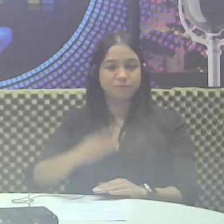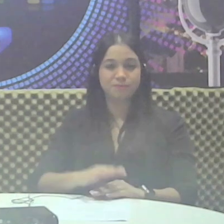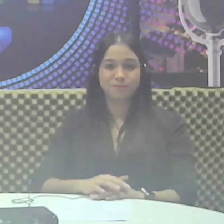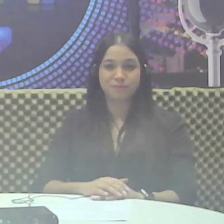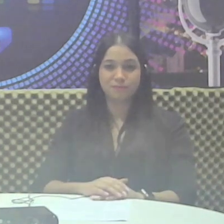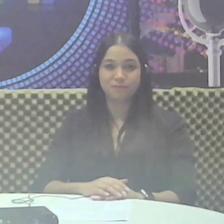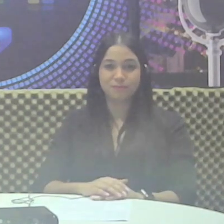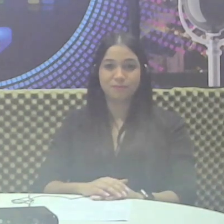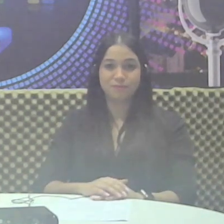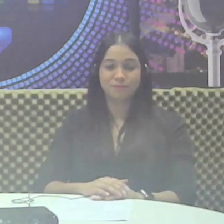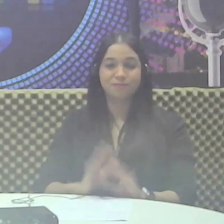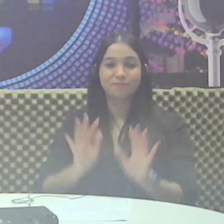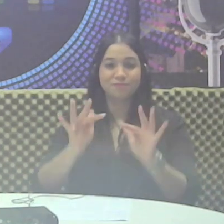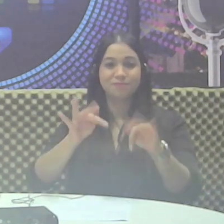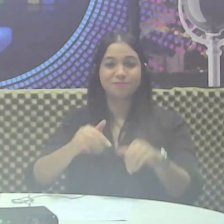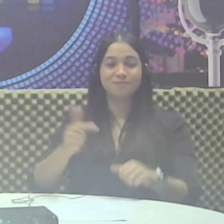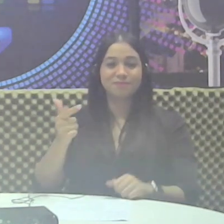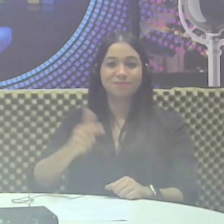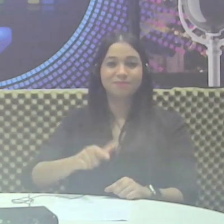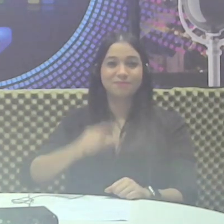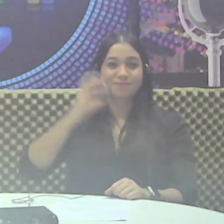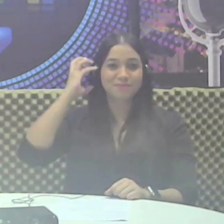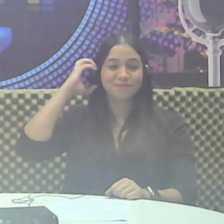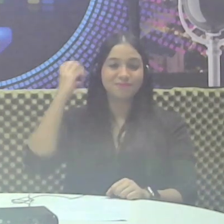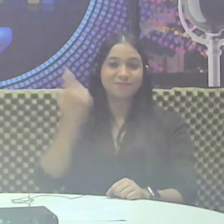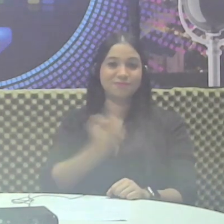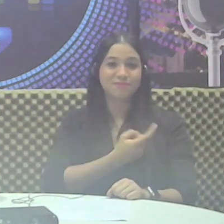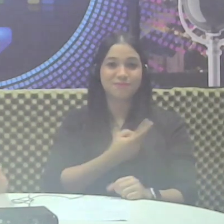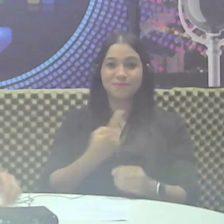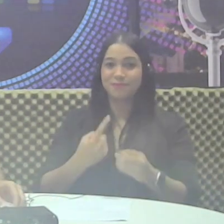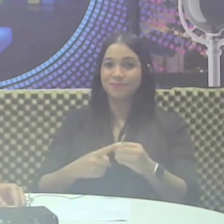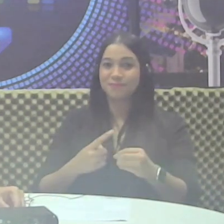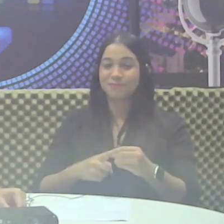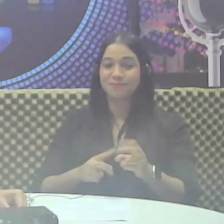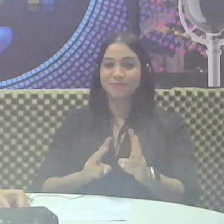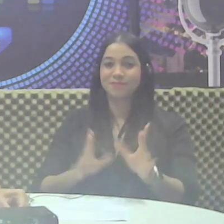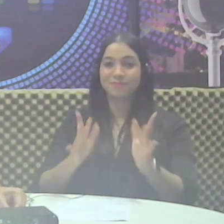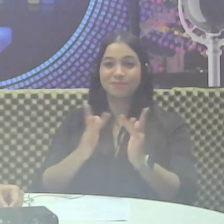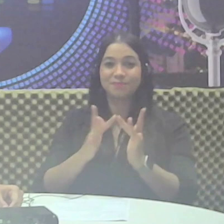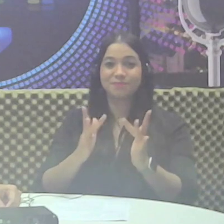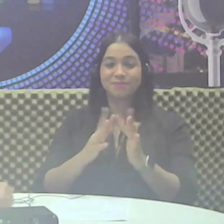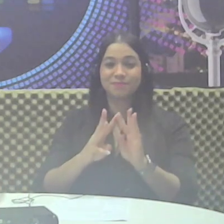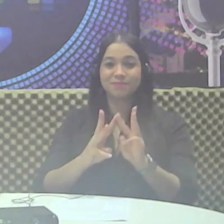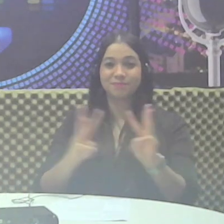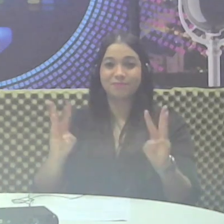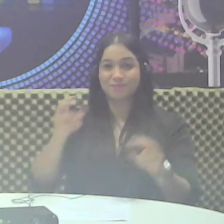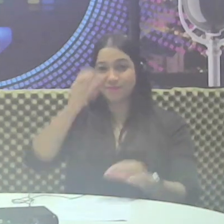próxima! Fica por aqui mais uma edição do programa da Rádio Nossa Cidade.